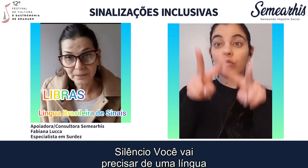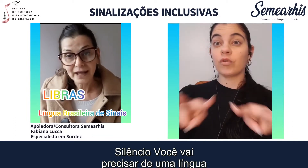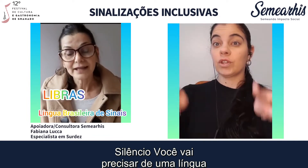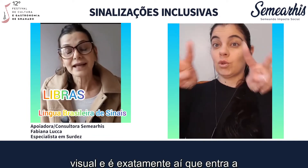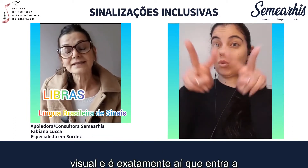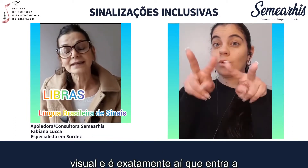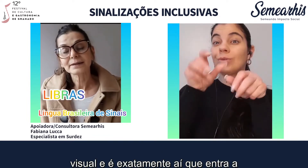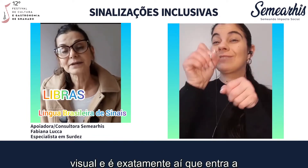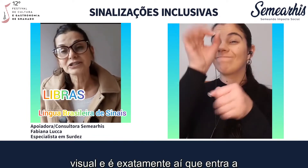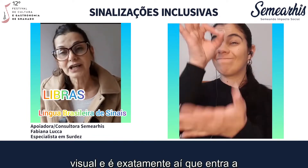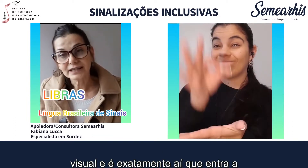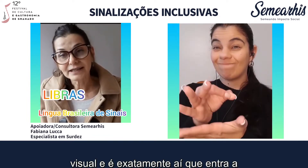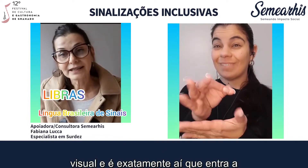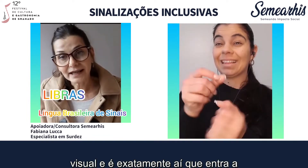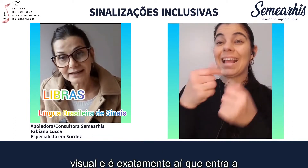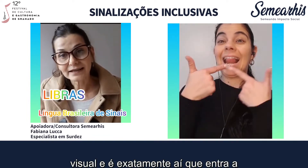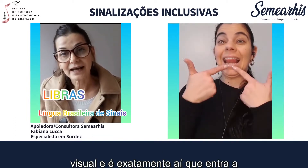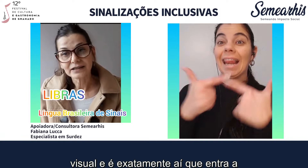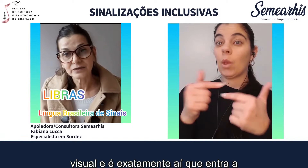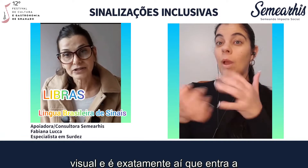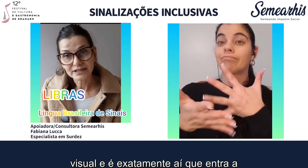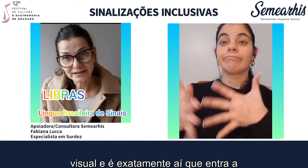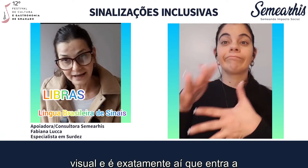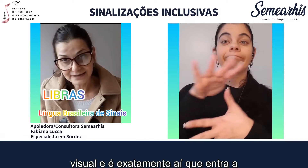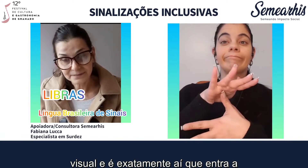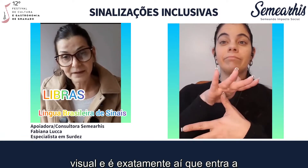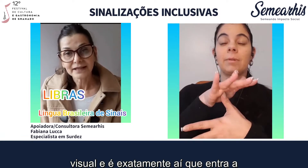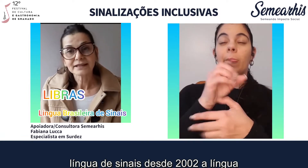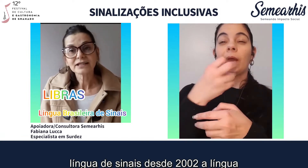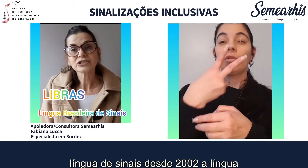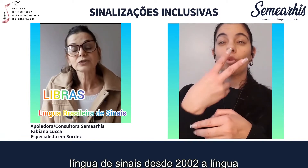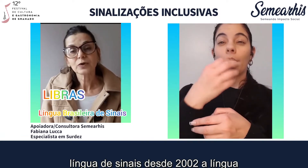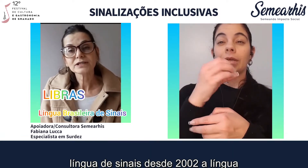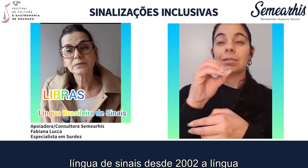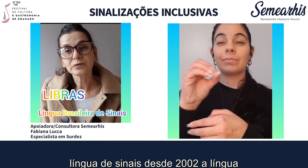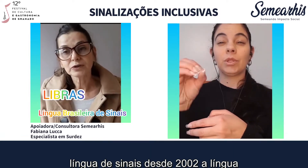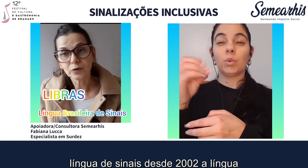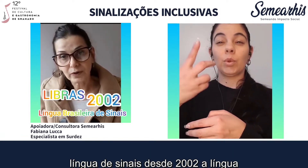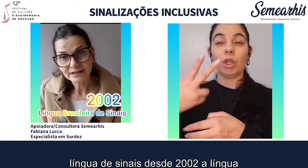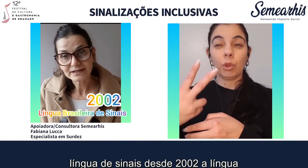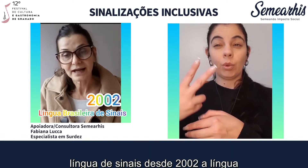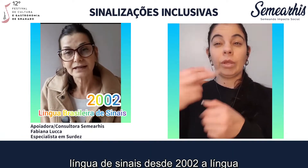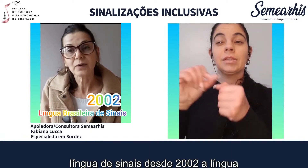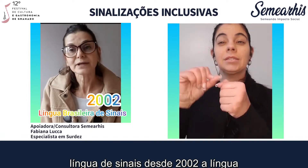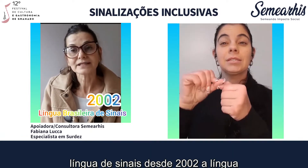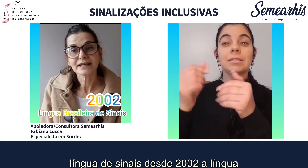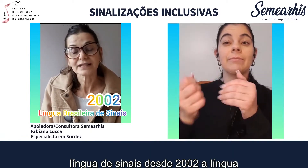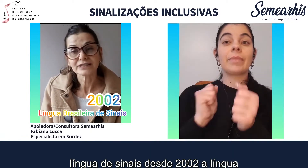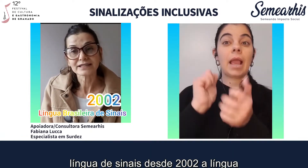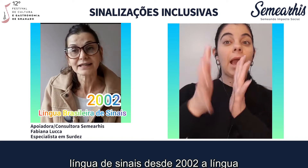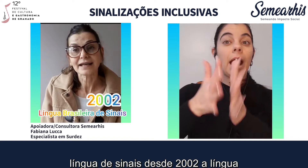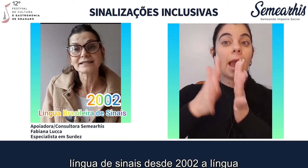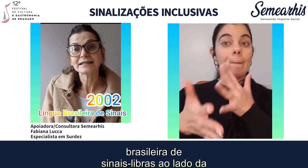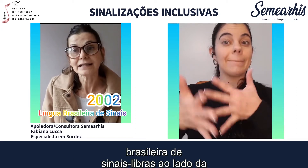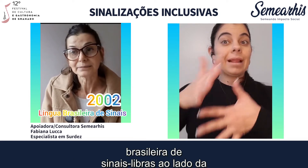visual. E é exatamente aí que entra a língua de sinais. Desde 2002, a língua brasileira